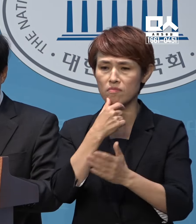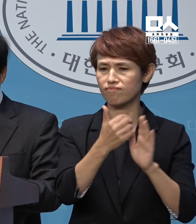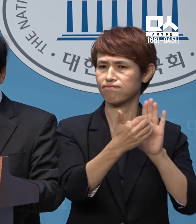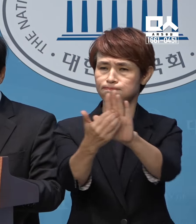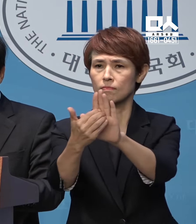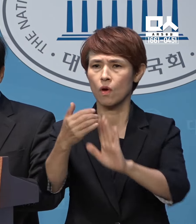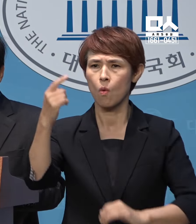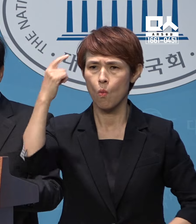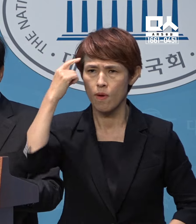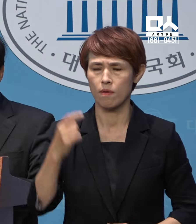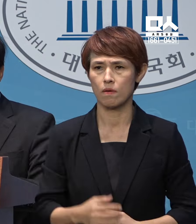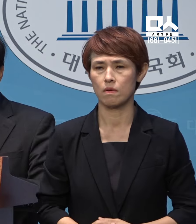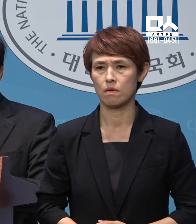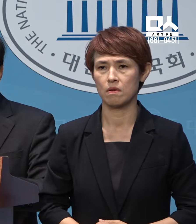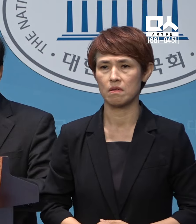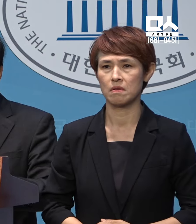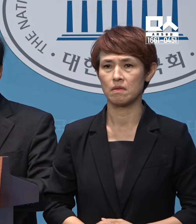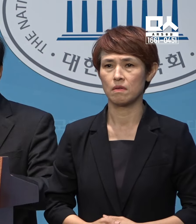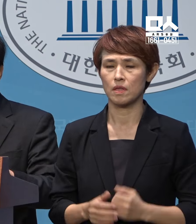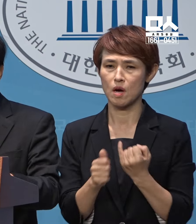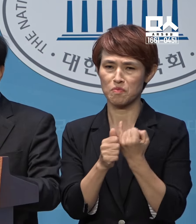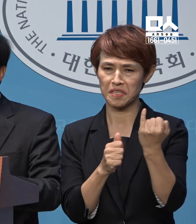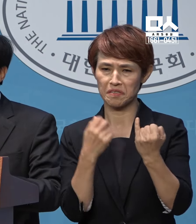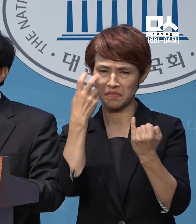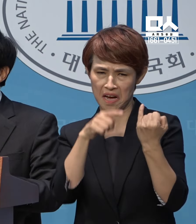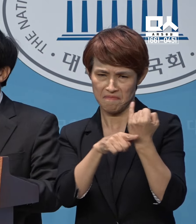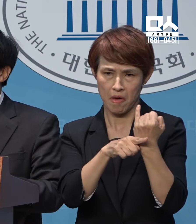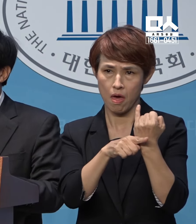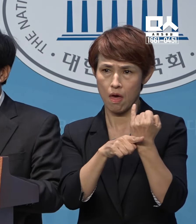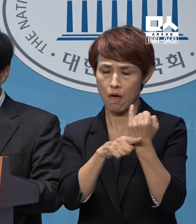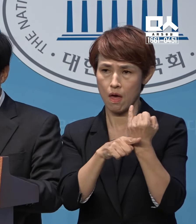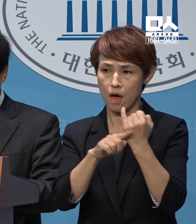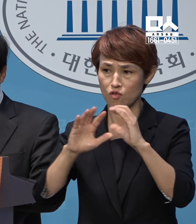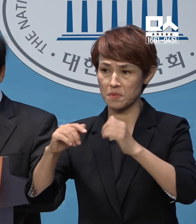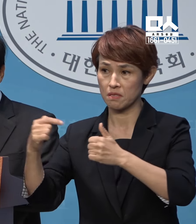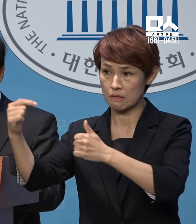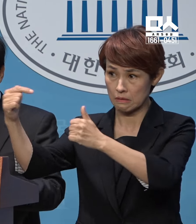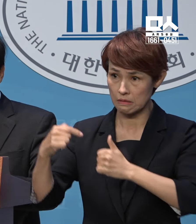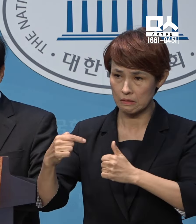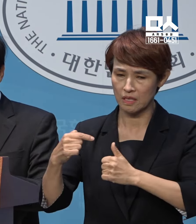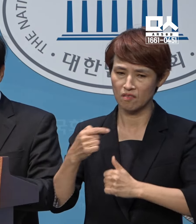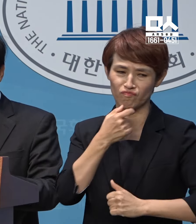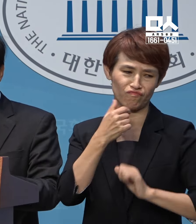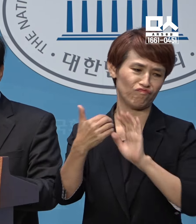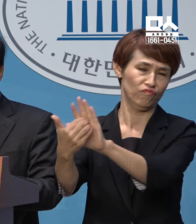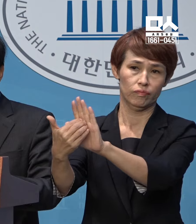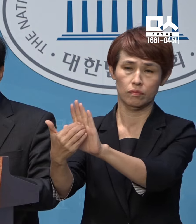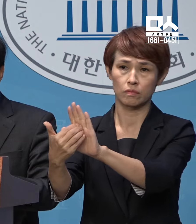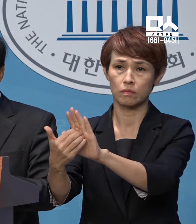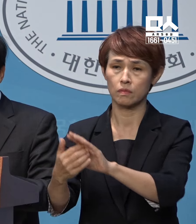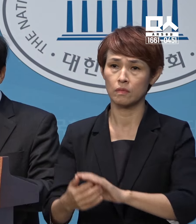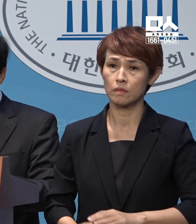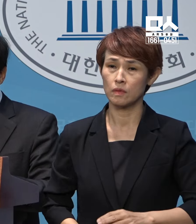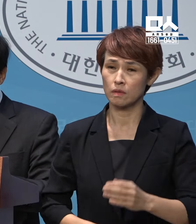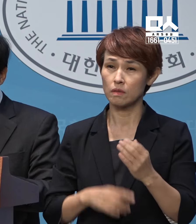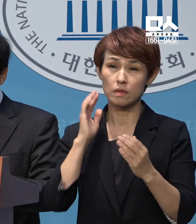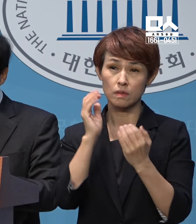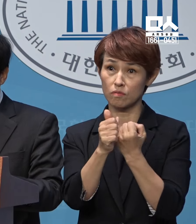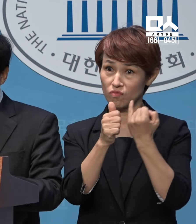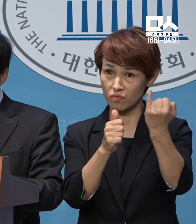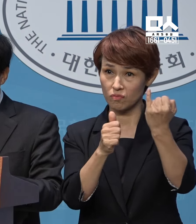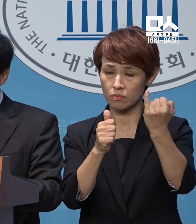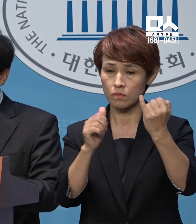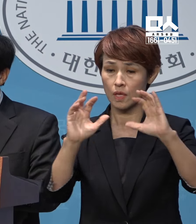행사했습니다. 자신의 아내를 수사하라는 국민의 요구를 거부한 것입니다. 김건희 씨는 헌법에서